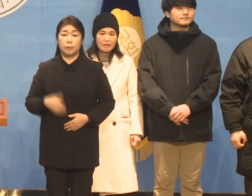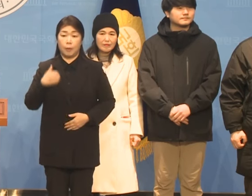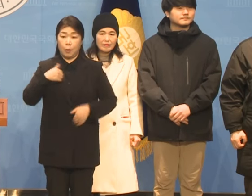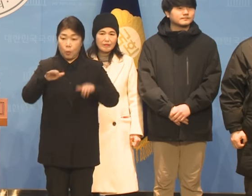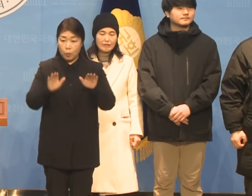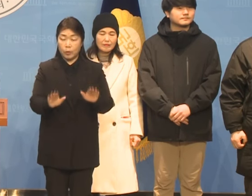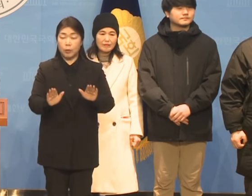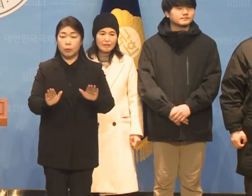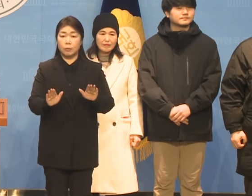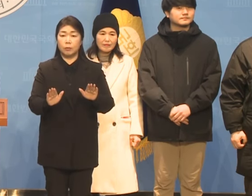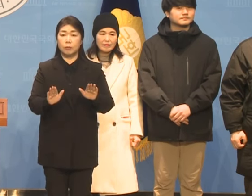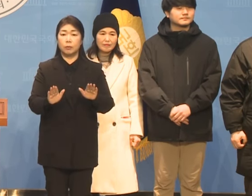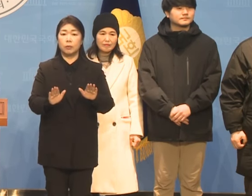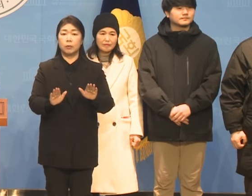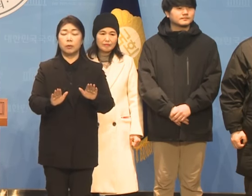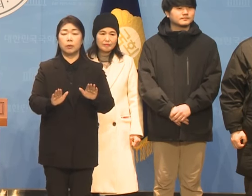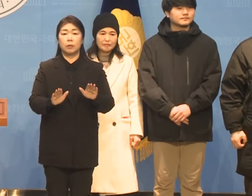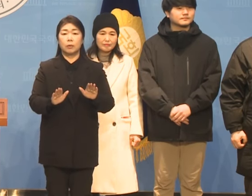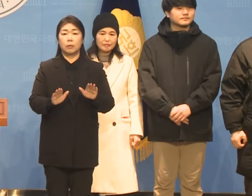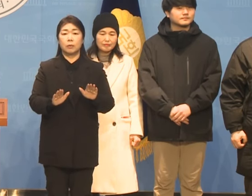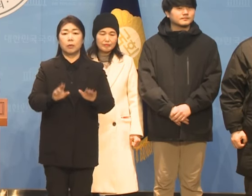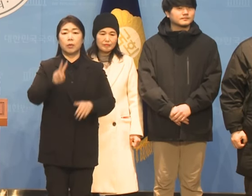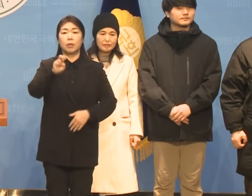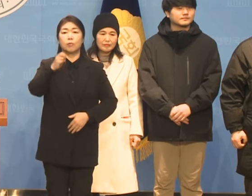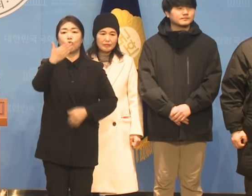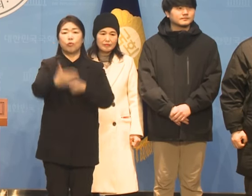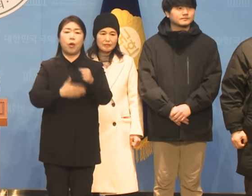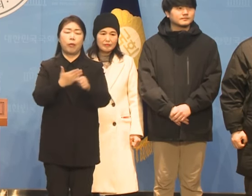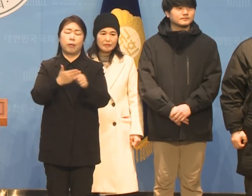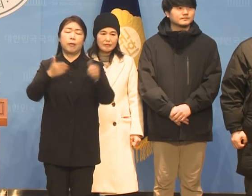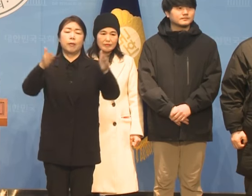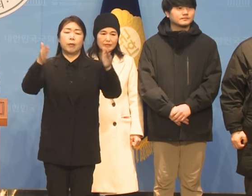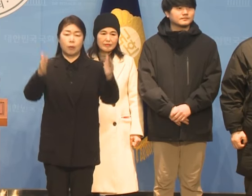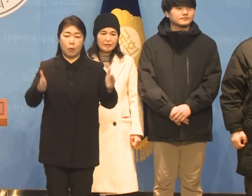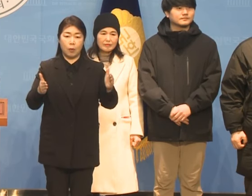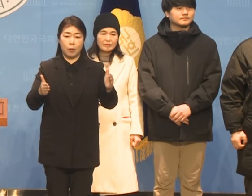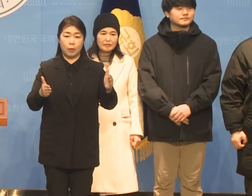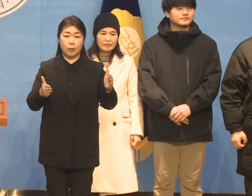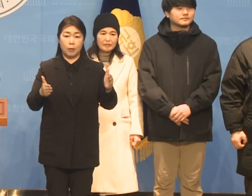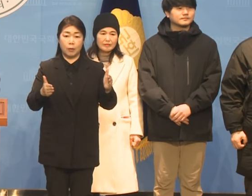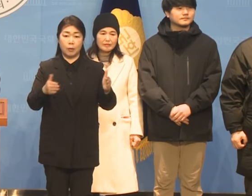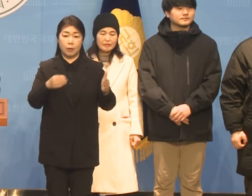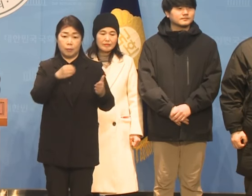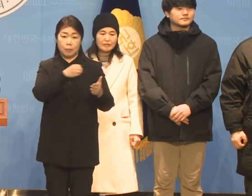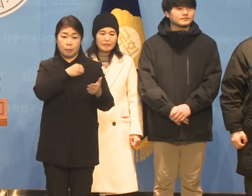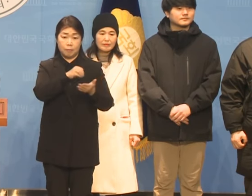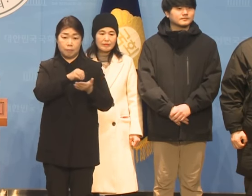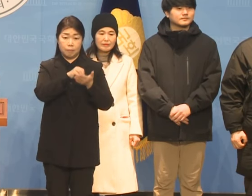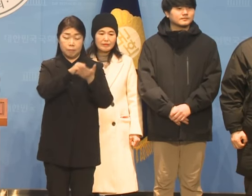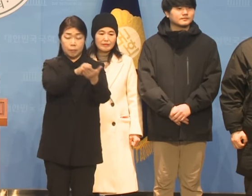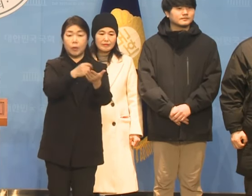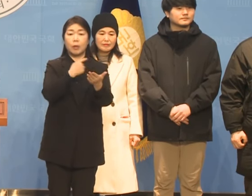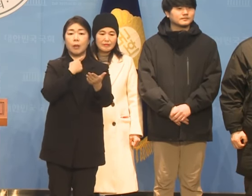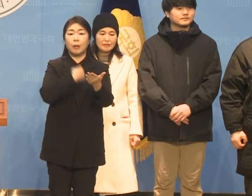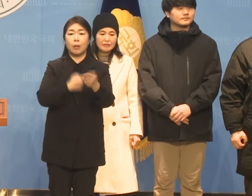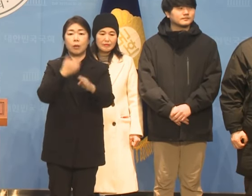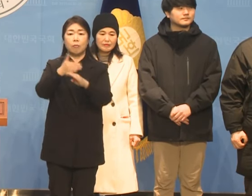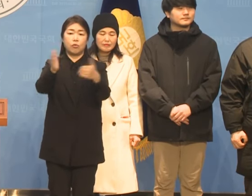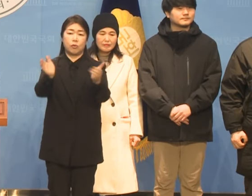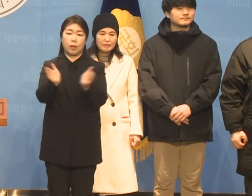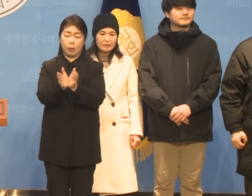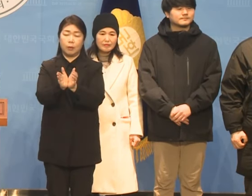오늘 지난 29년간 몸 담았던 민주당을